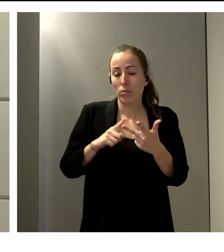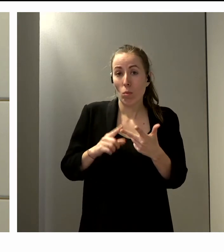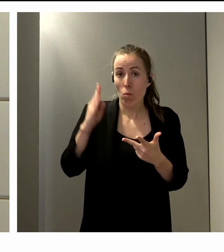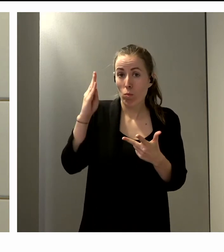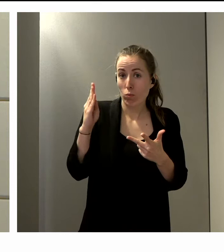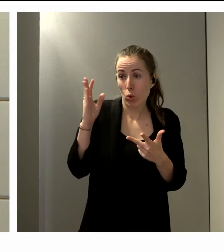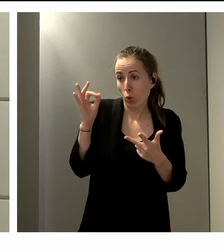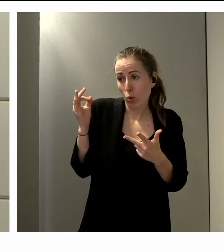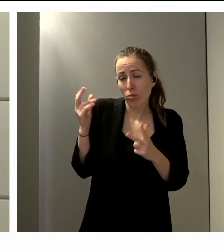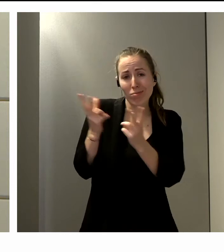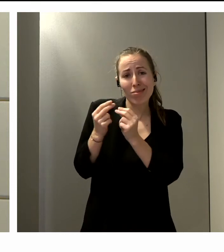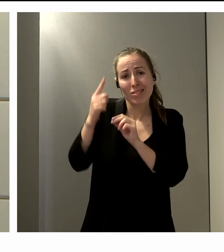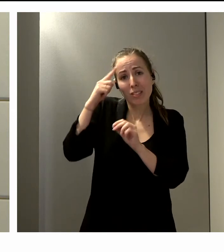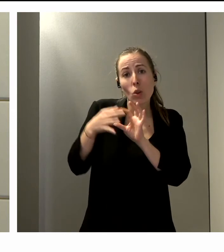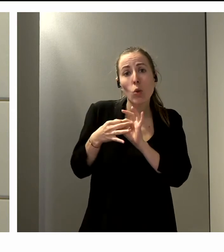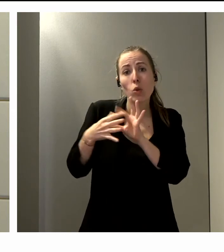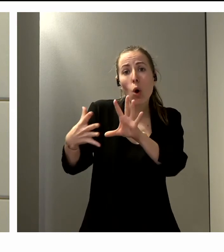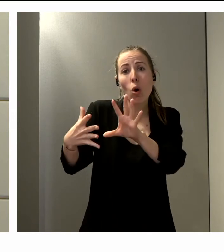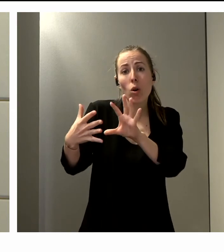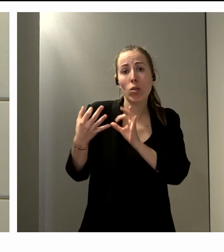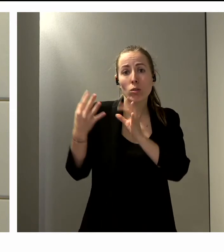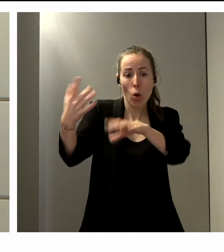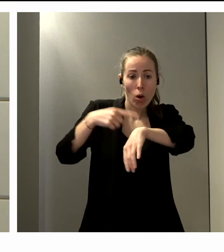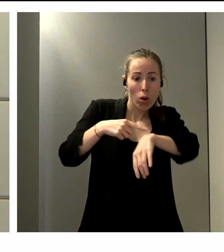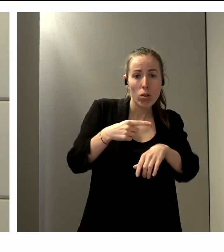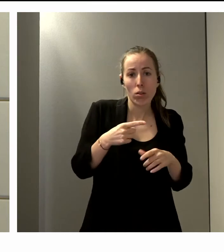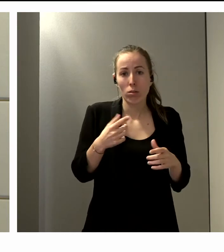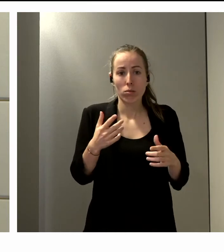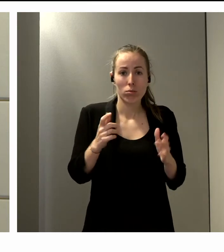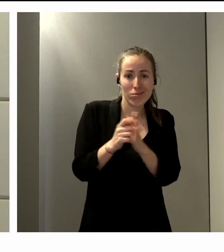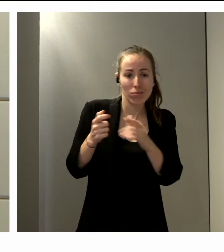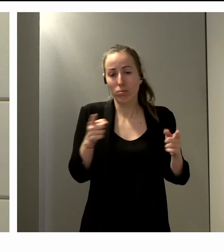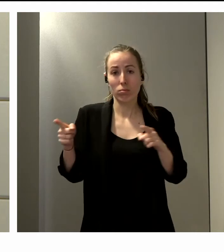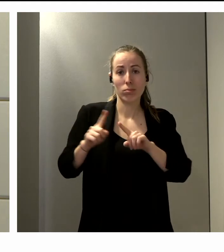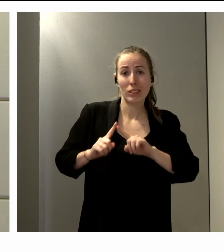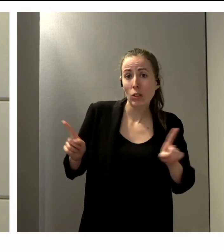le rapport au temps qui doit être différent dans le champ du handicap.